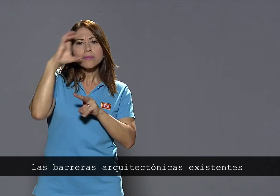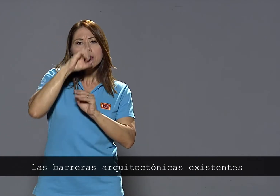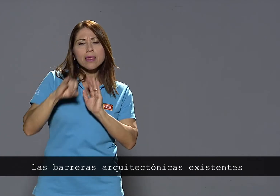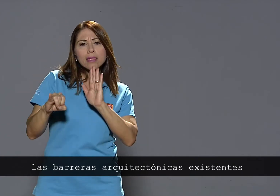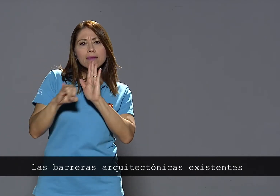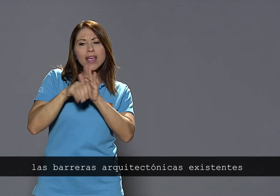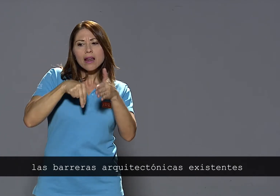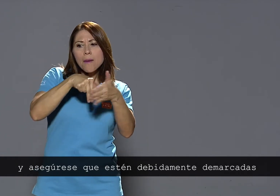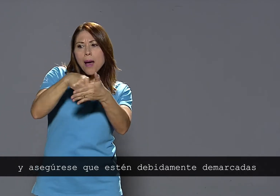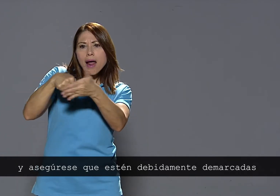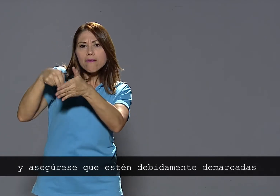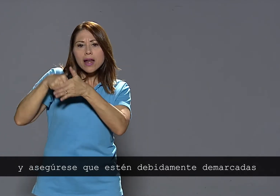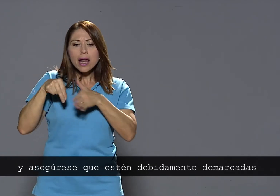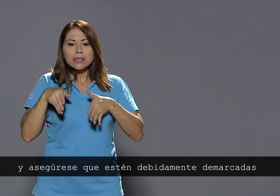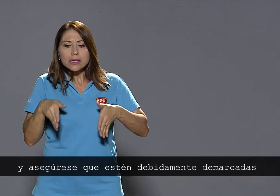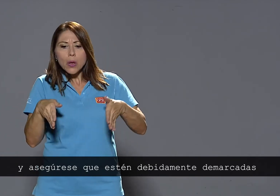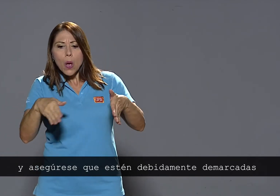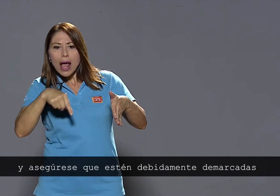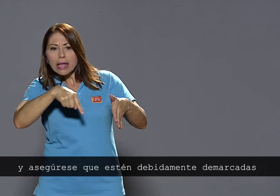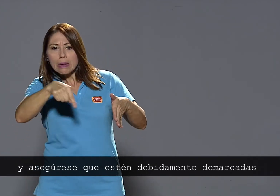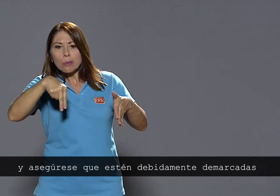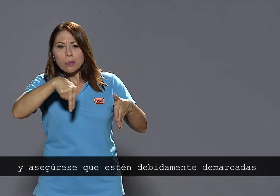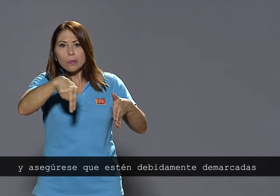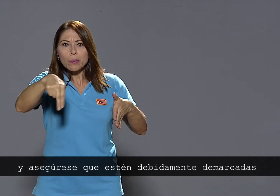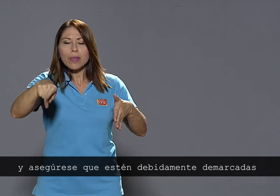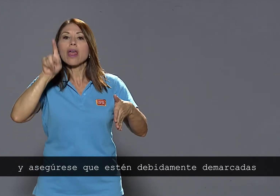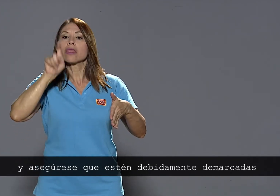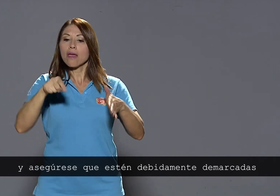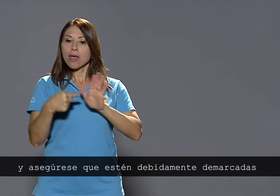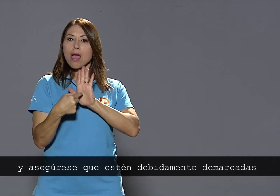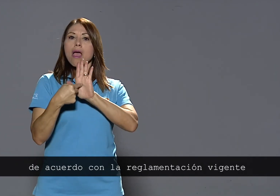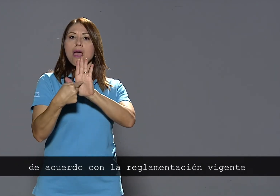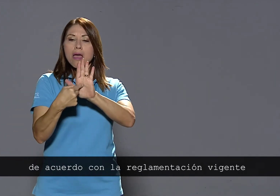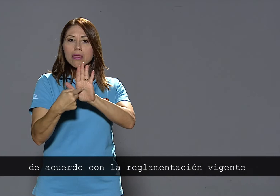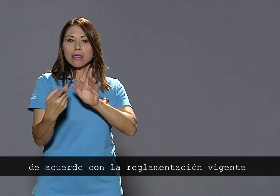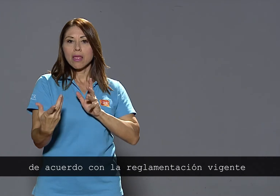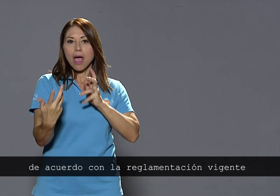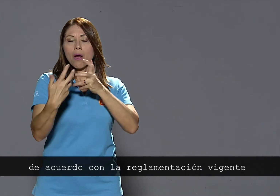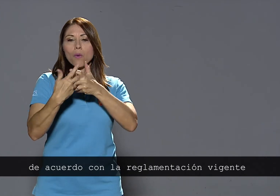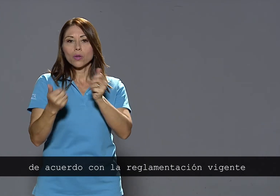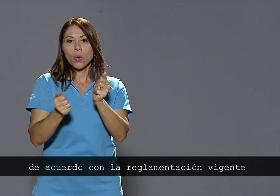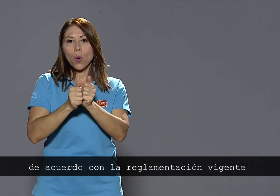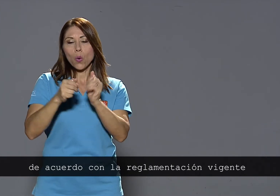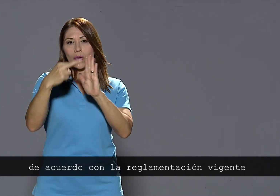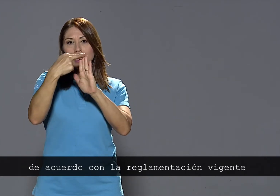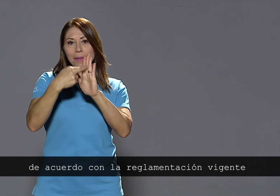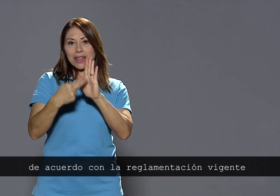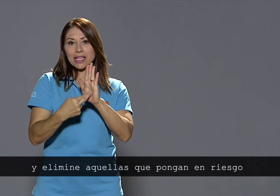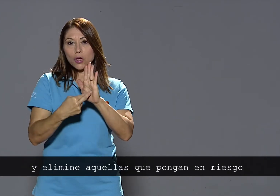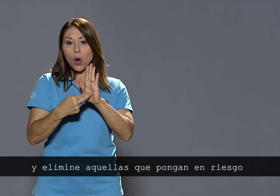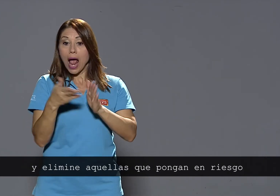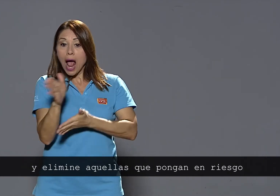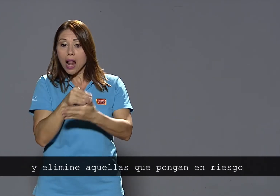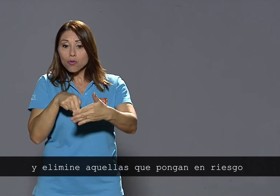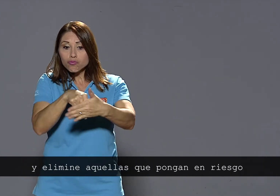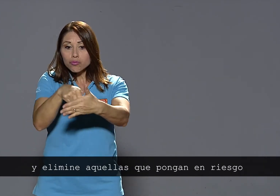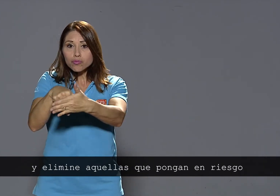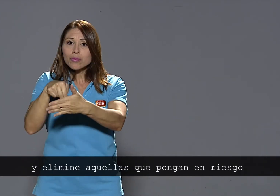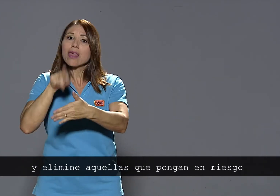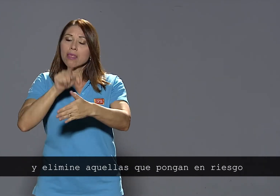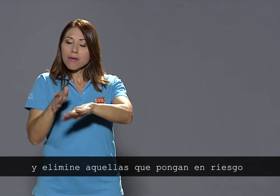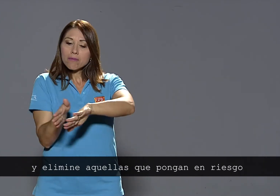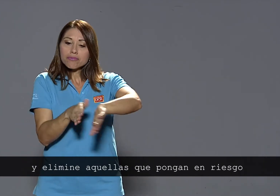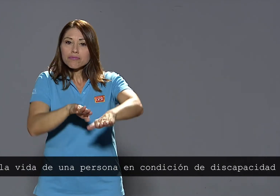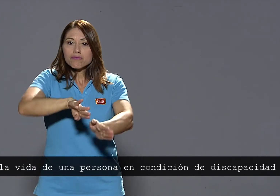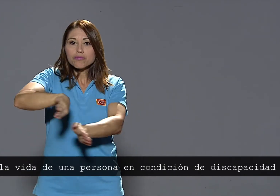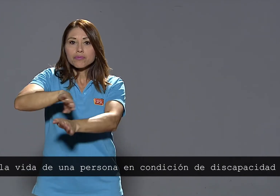arquitectónicas existentes y asegúrese que estén debidamente demarcadas de acuerdo con la reglamentación vigente y elimine aquellas que